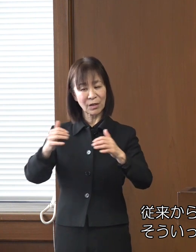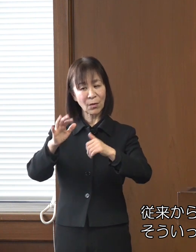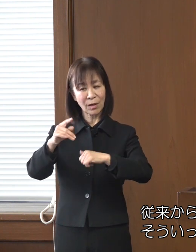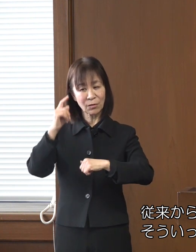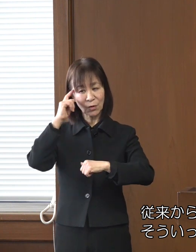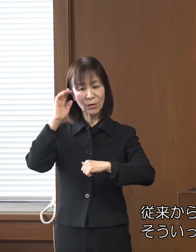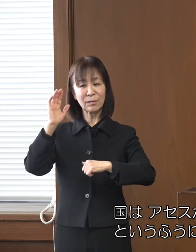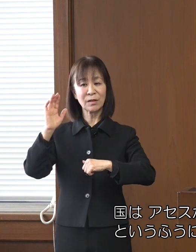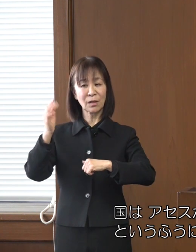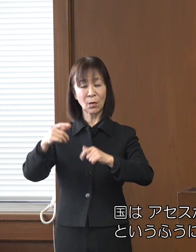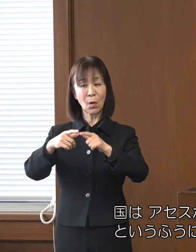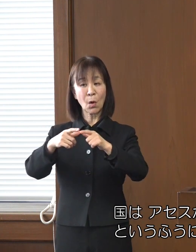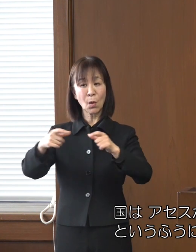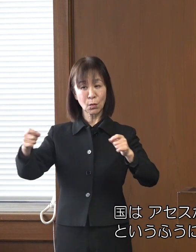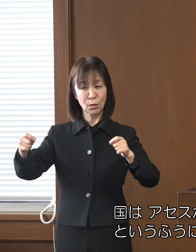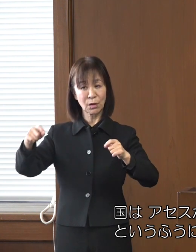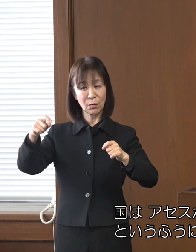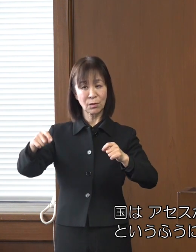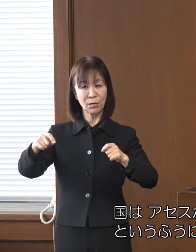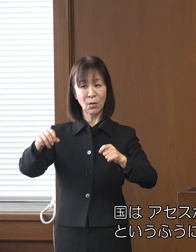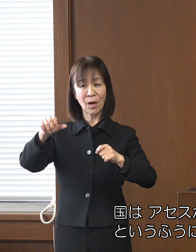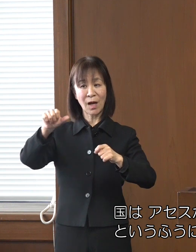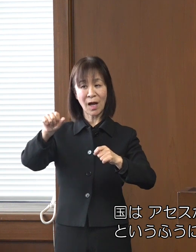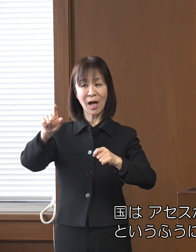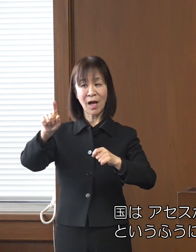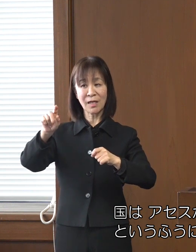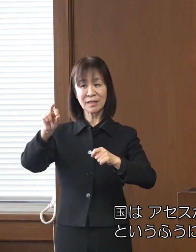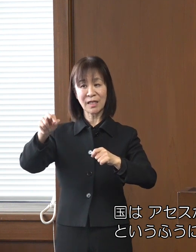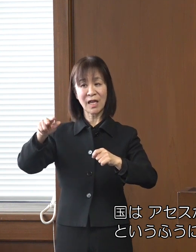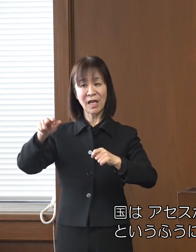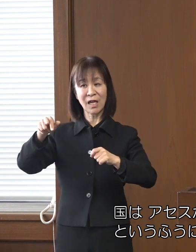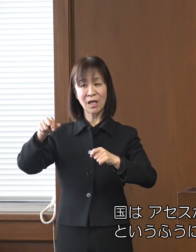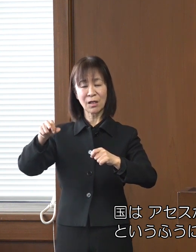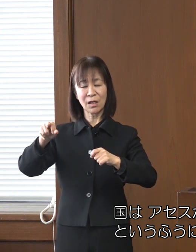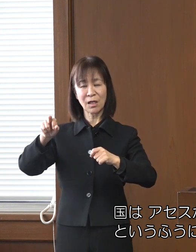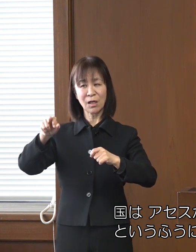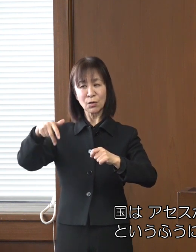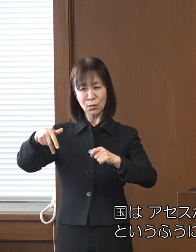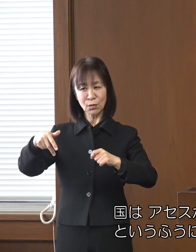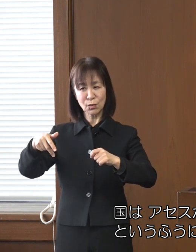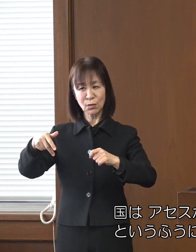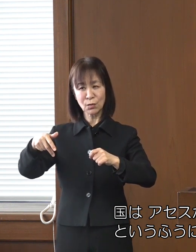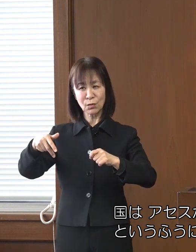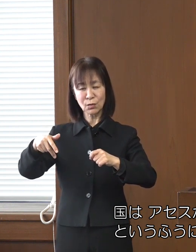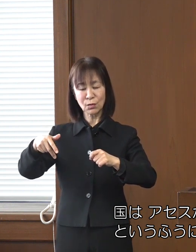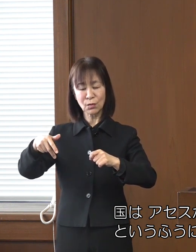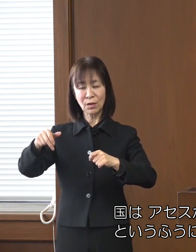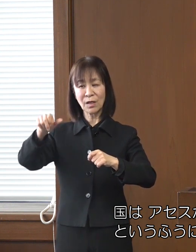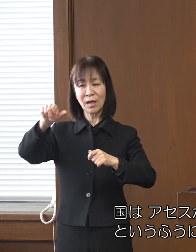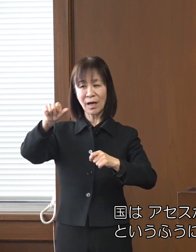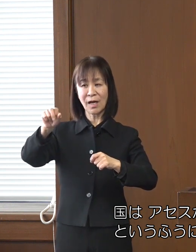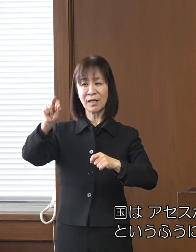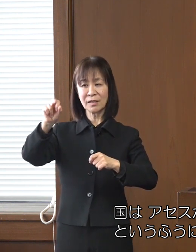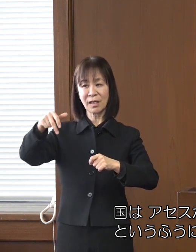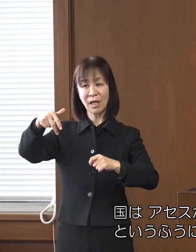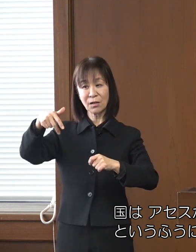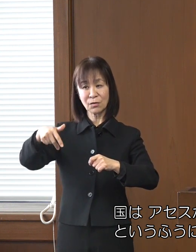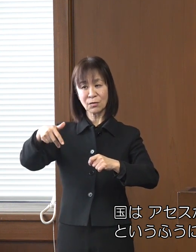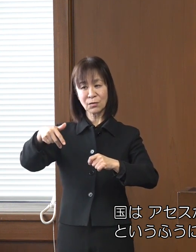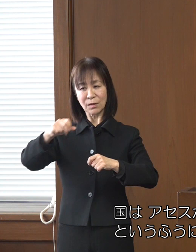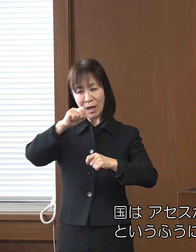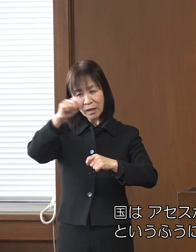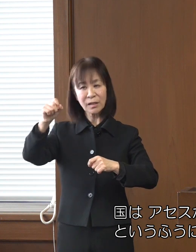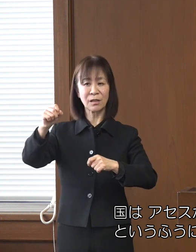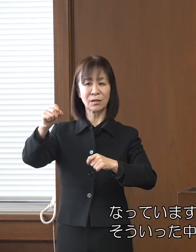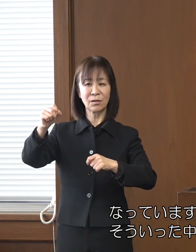その、まあ、国はそのアセスが、まあ、最も効果が高いっていうふうに、まあ、再度こう強